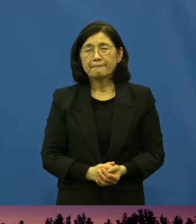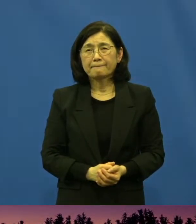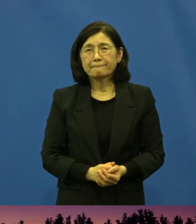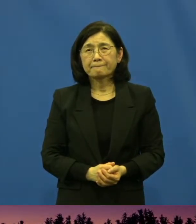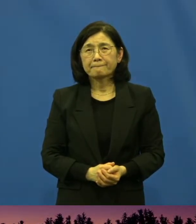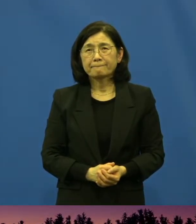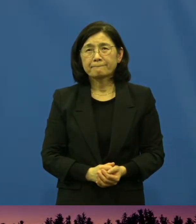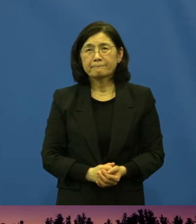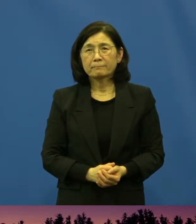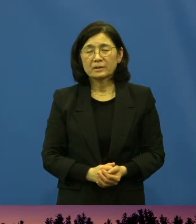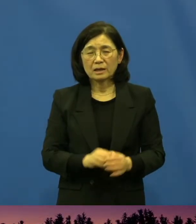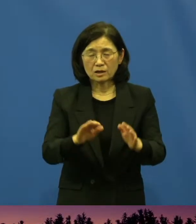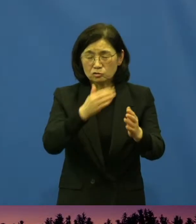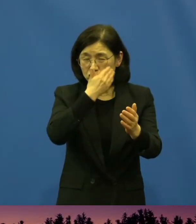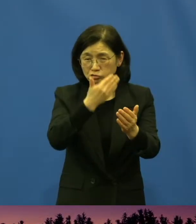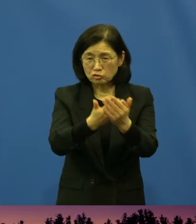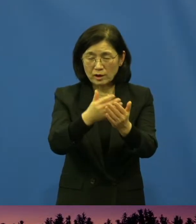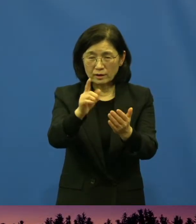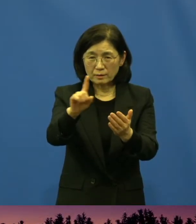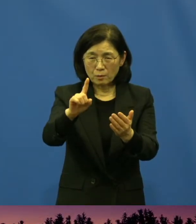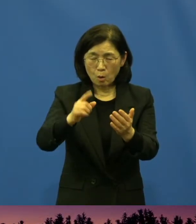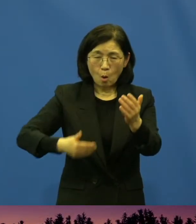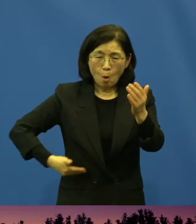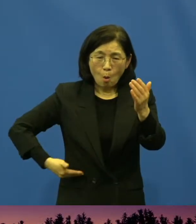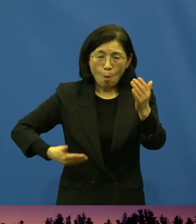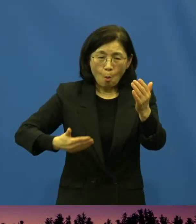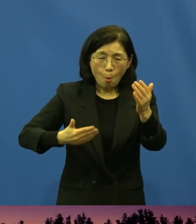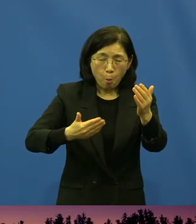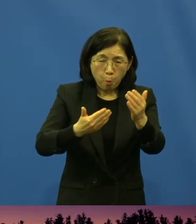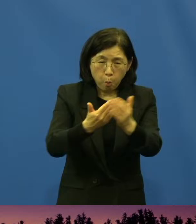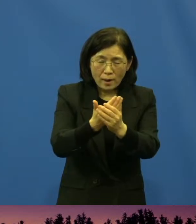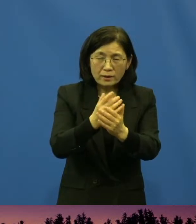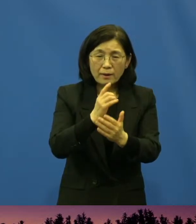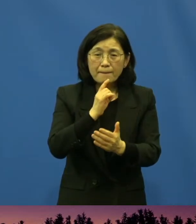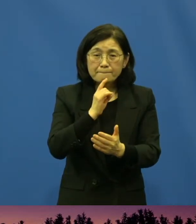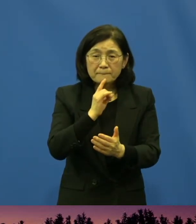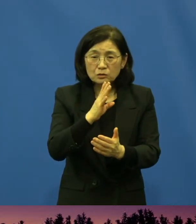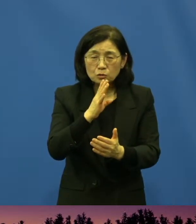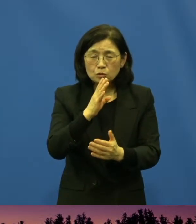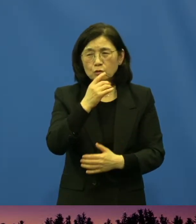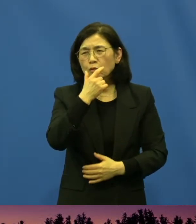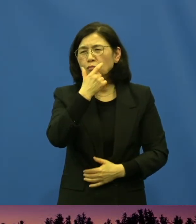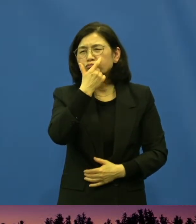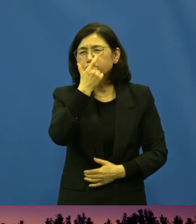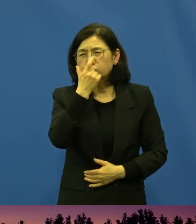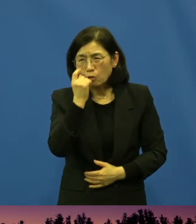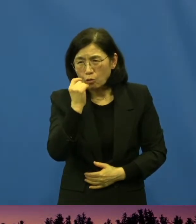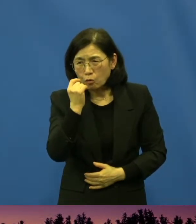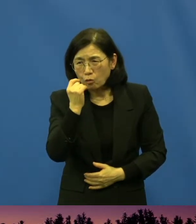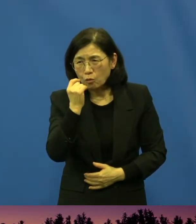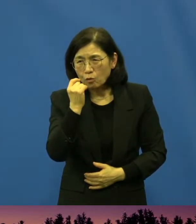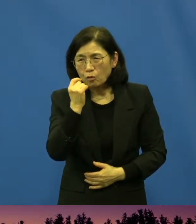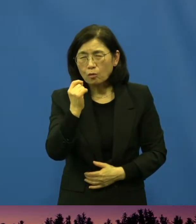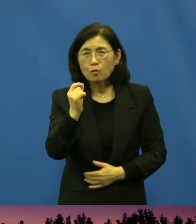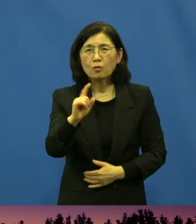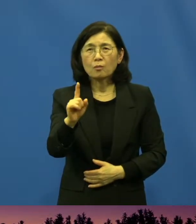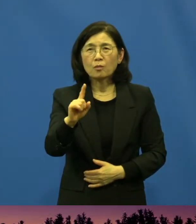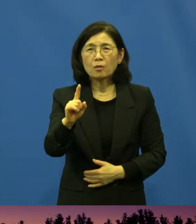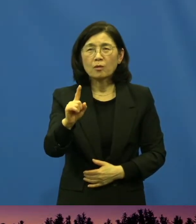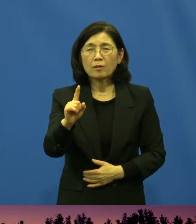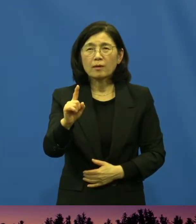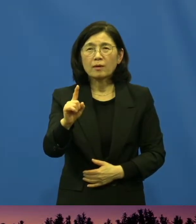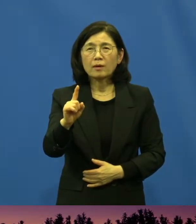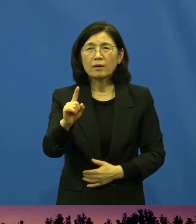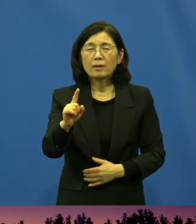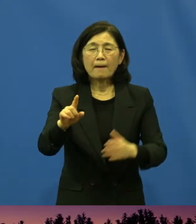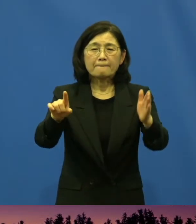자, 여기서 중요한 것은 회개만으로 부족하다는 거예요. 죄를 안 짓는 수준으로 끝나면 안 되고 성숙으로